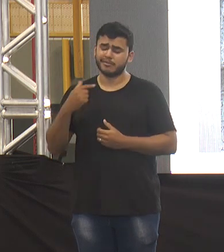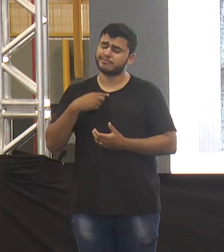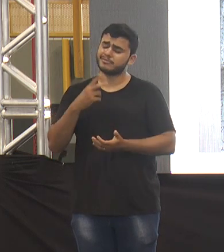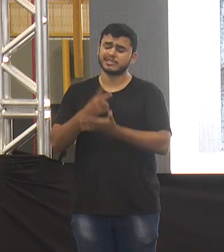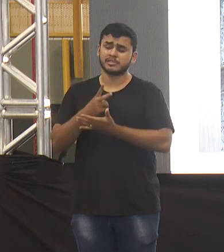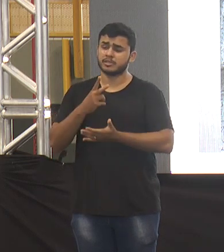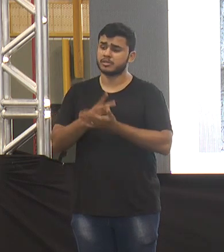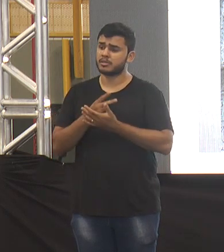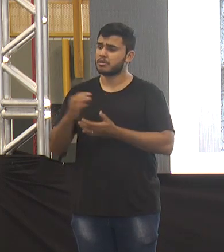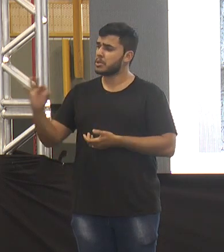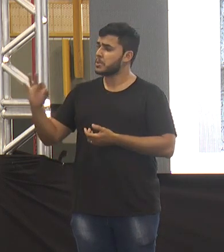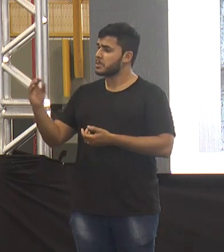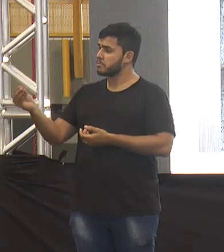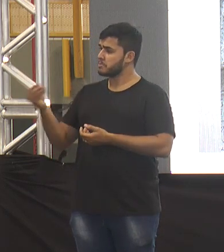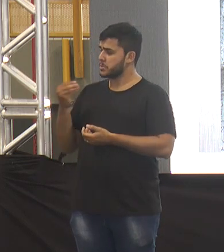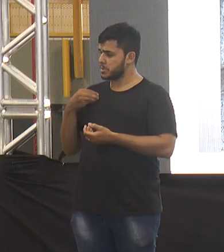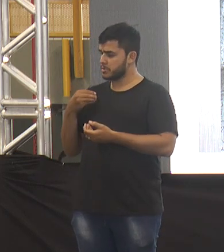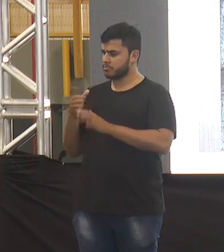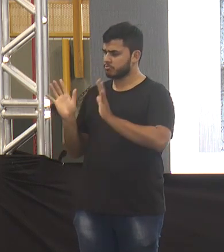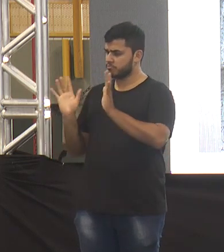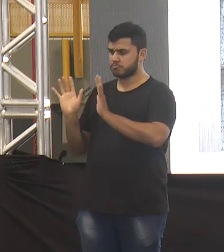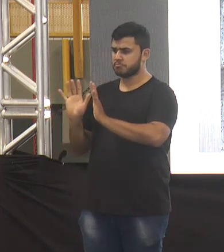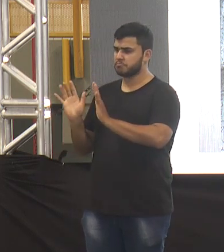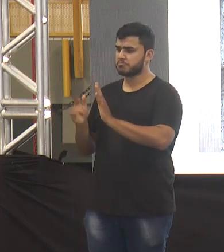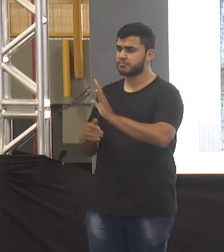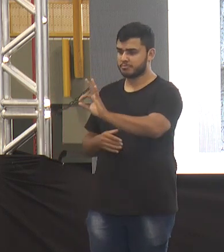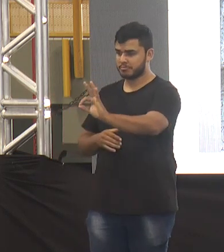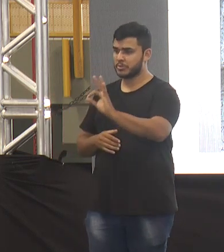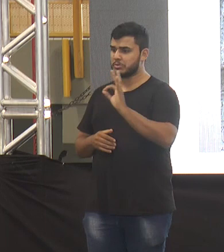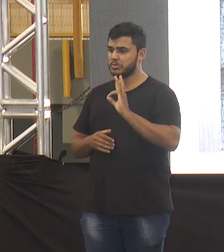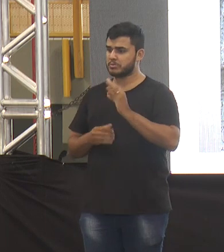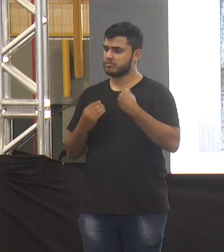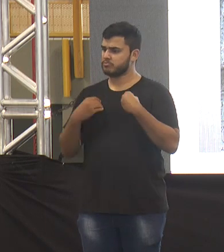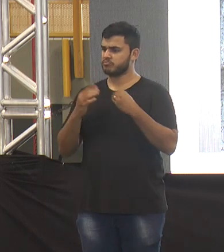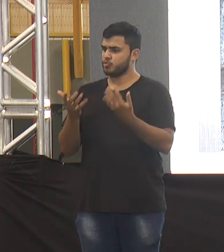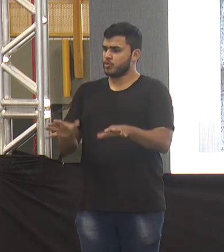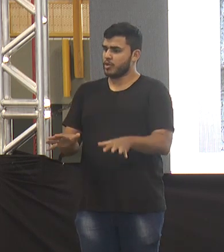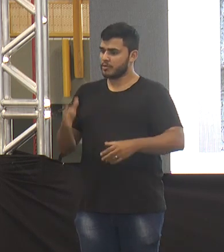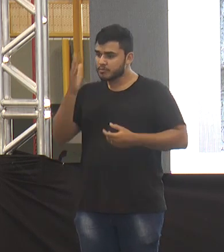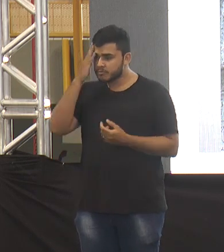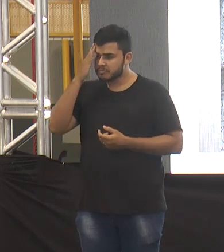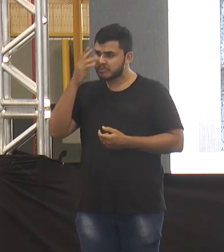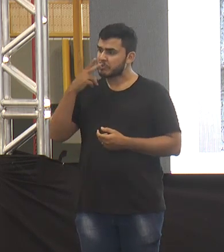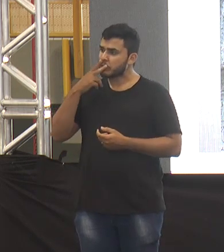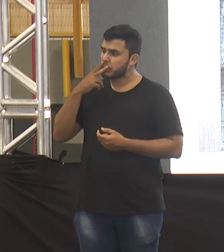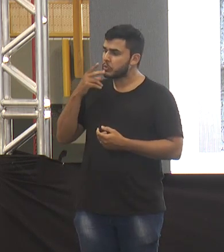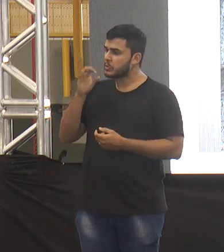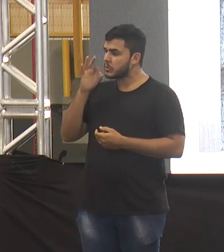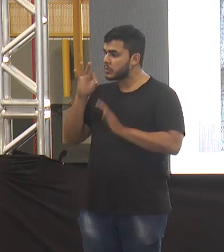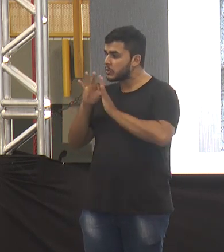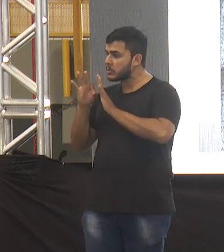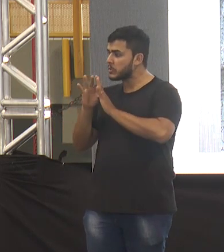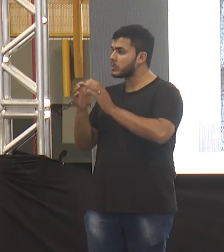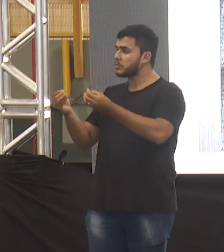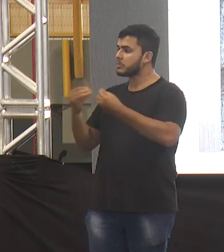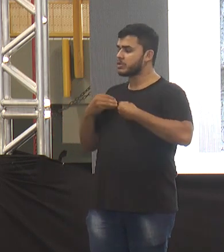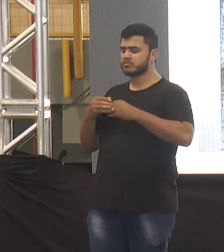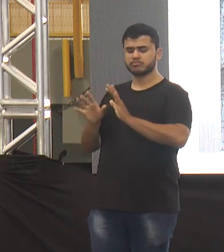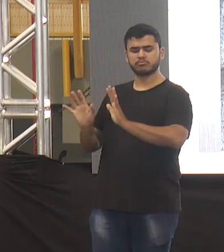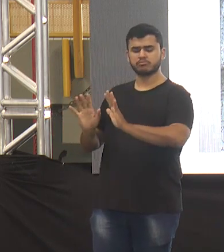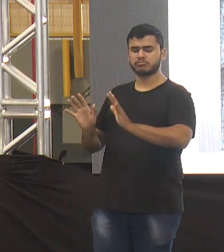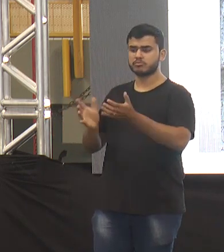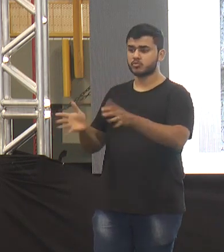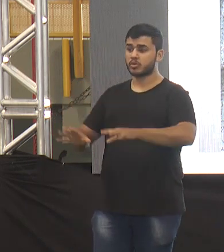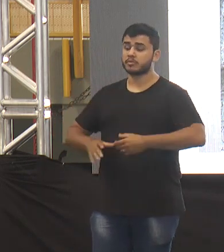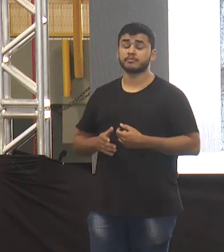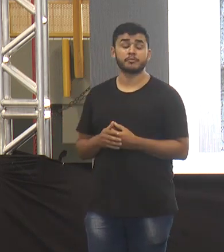Cansei de me oferecerem, né, de chegar pessoas perto de mim para me oferecer um baseado. Depois eu fui